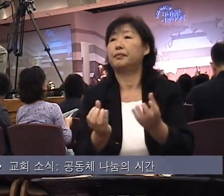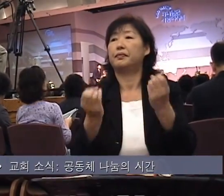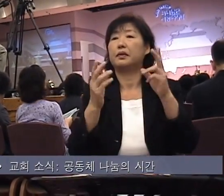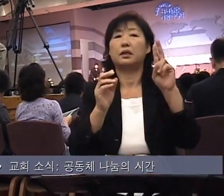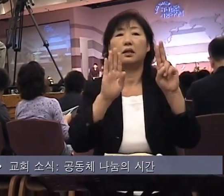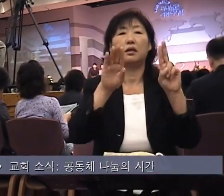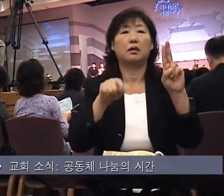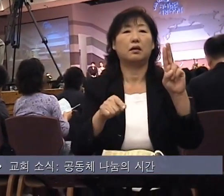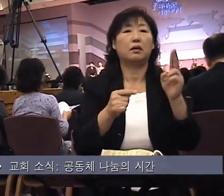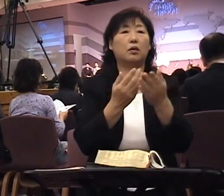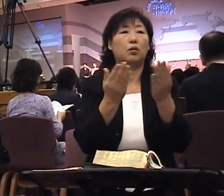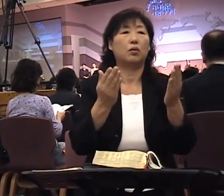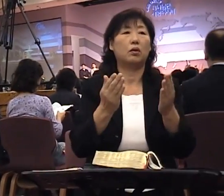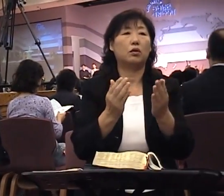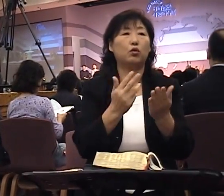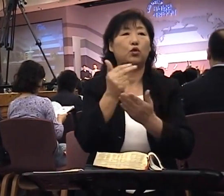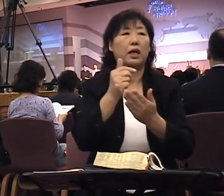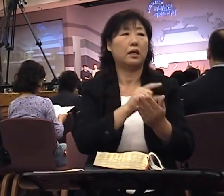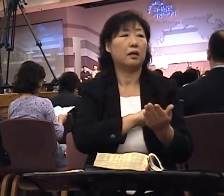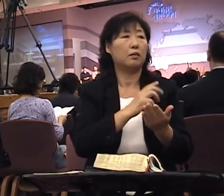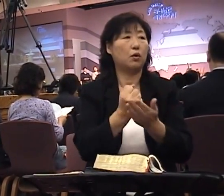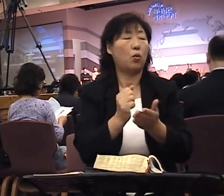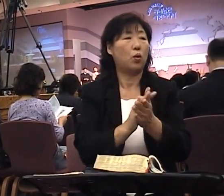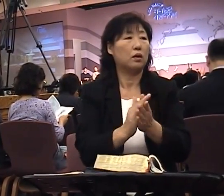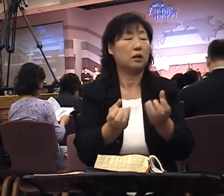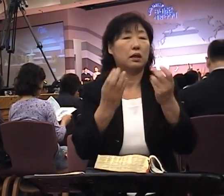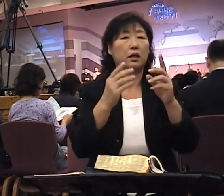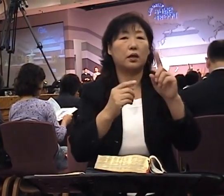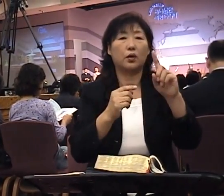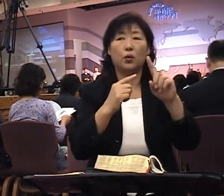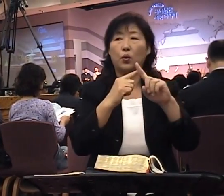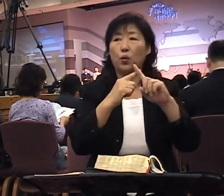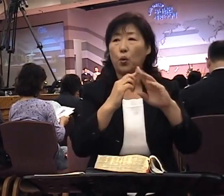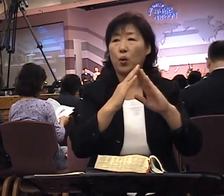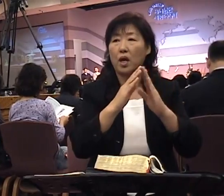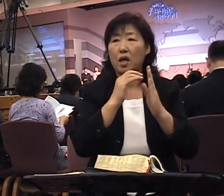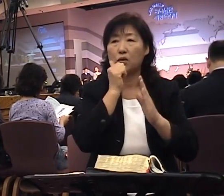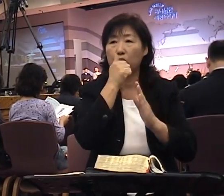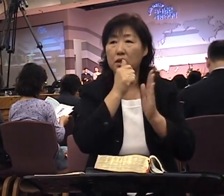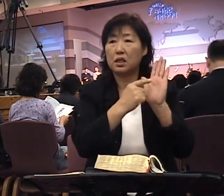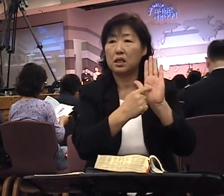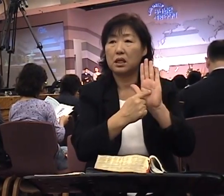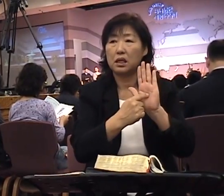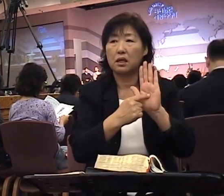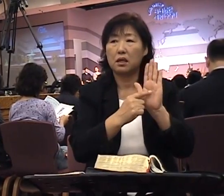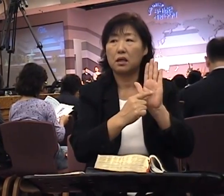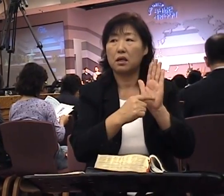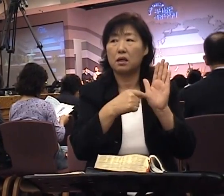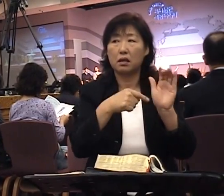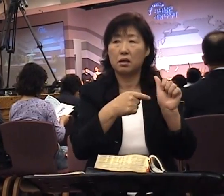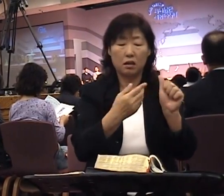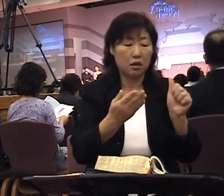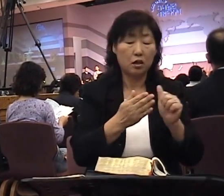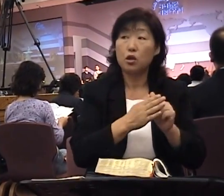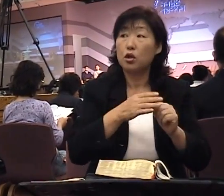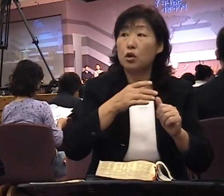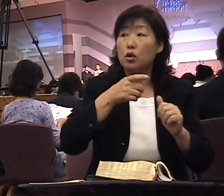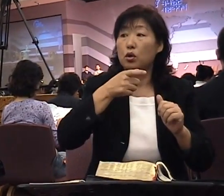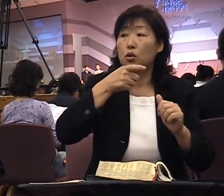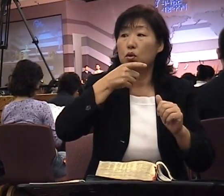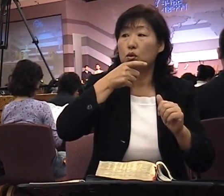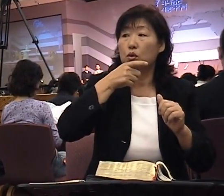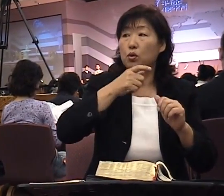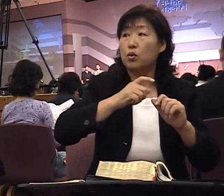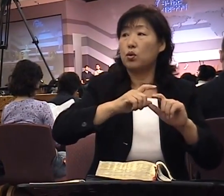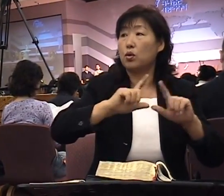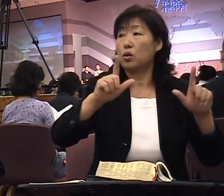이번 예배 나오신 여러분, 주님의 이름으로 환영합니다. 교회 소식 몇 가지 알려드리겠습니다. 이번 수요일